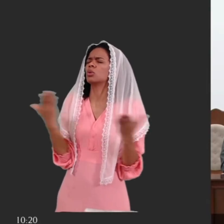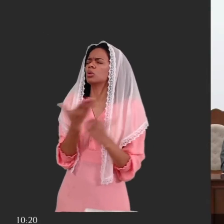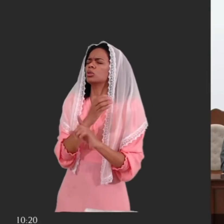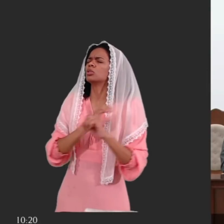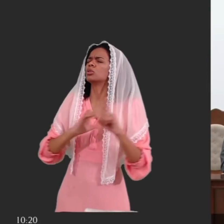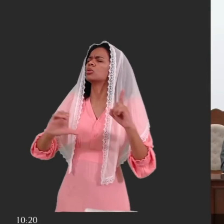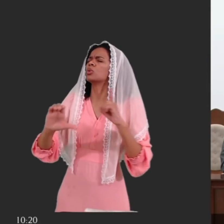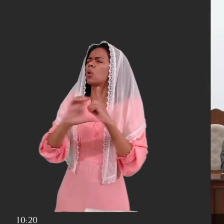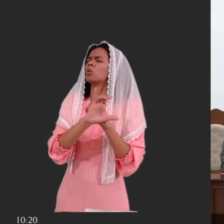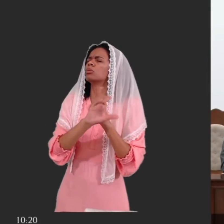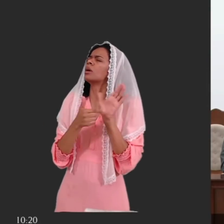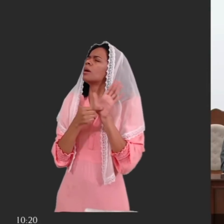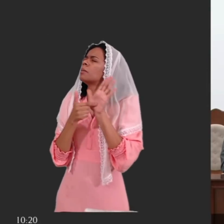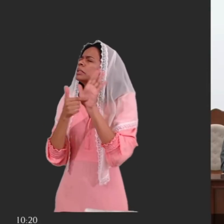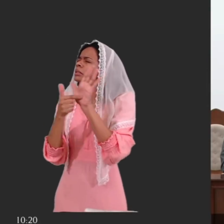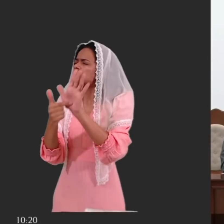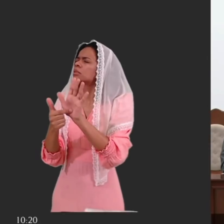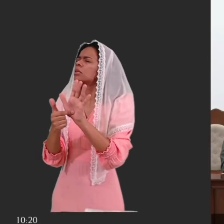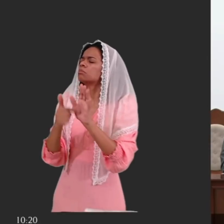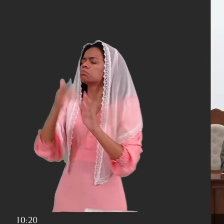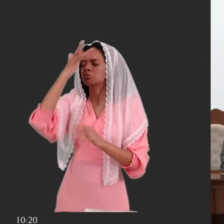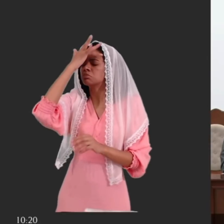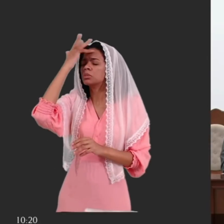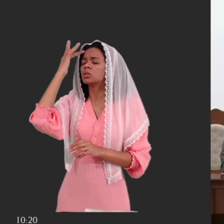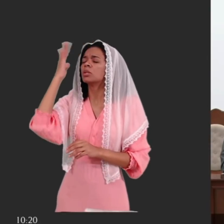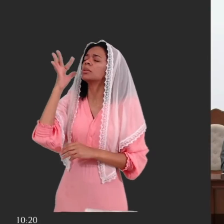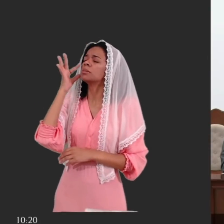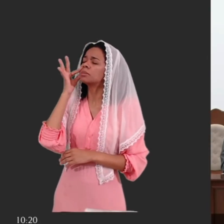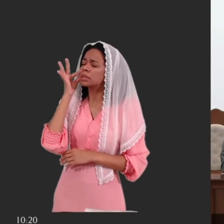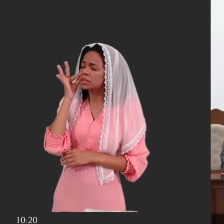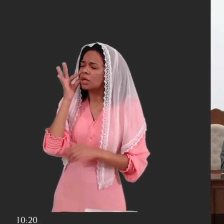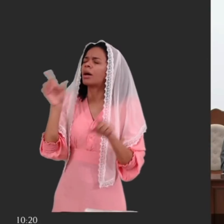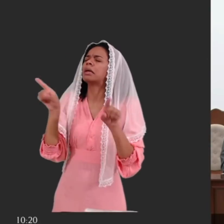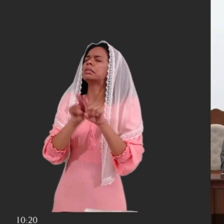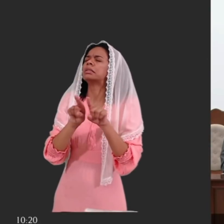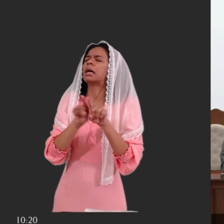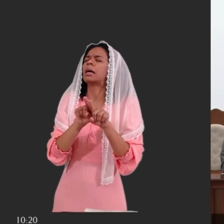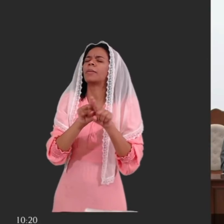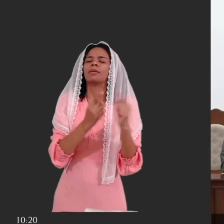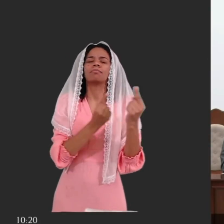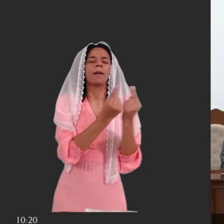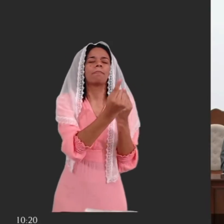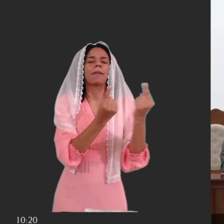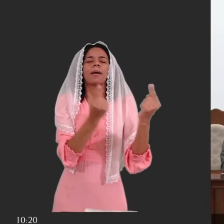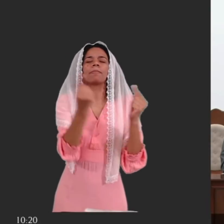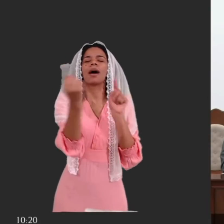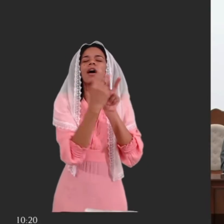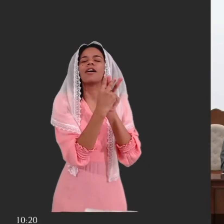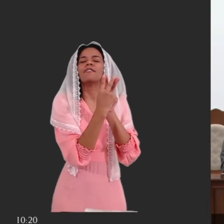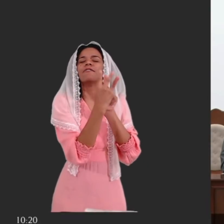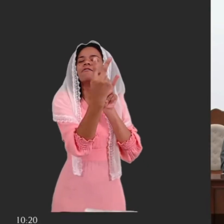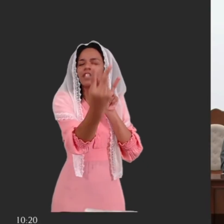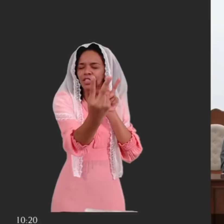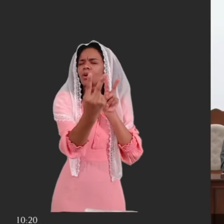culto, tantos que vieram aqui presencial e outros tantos que cada um na sua casa,